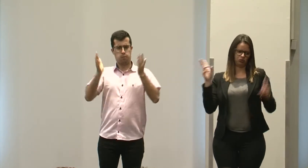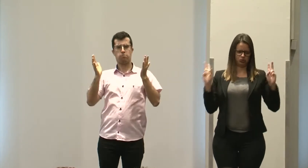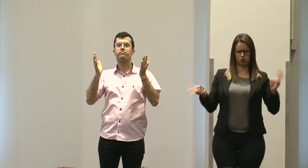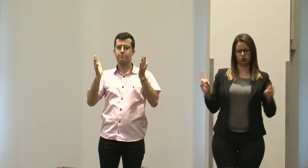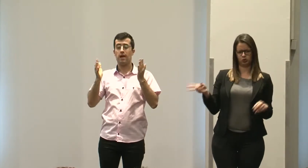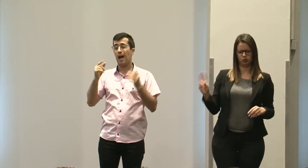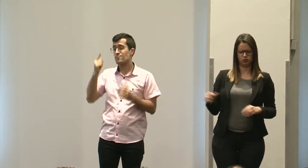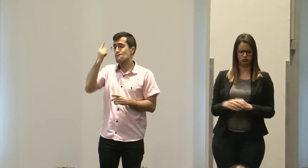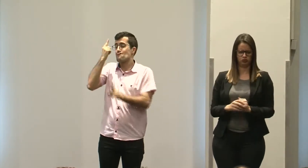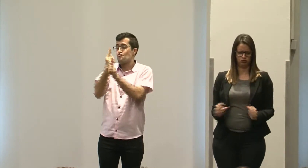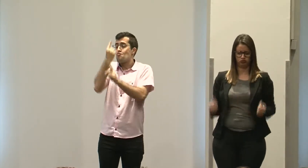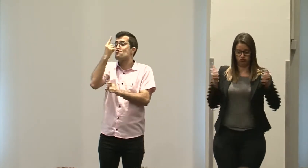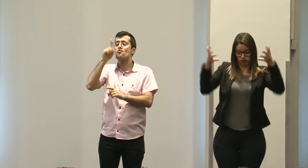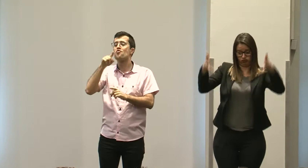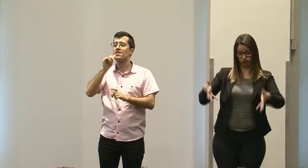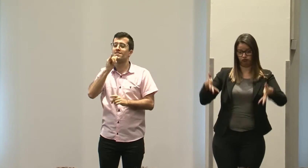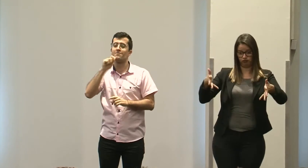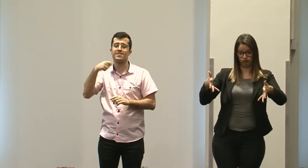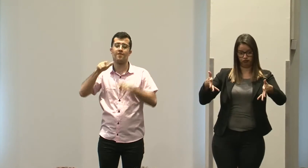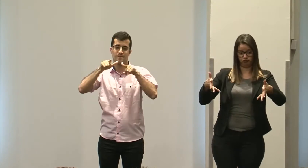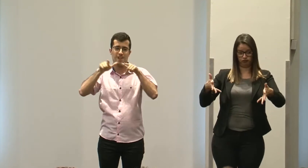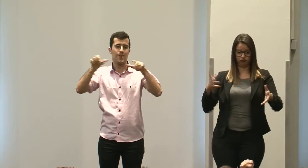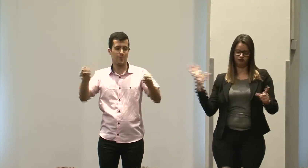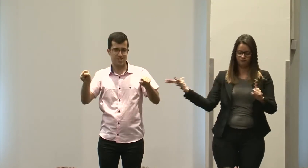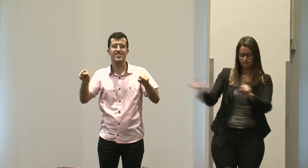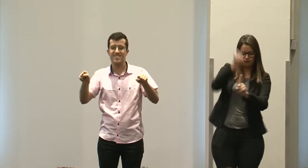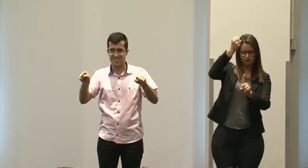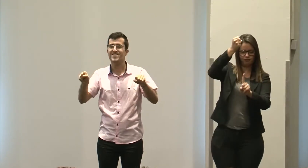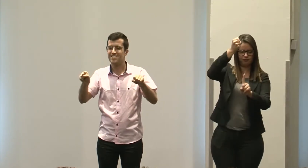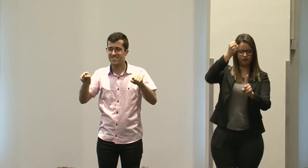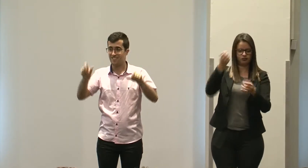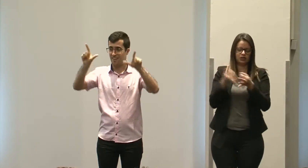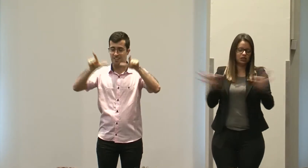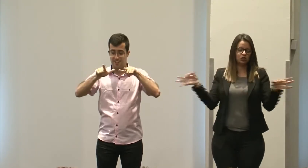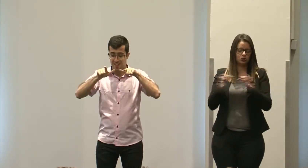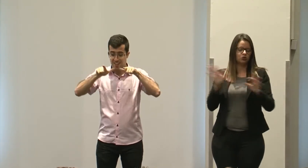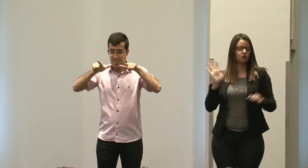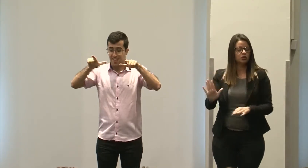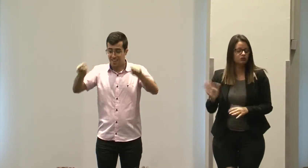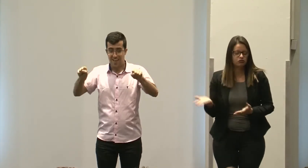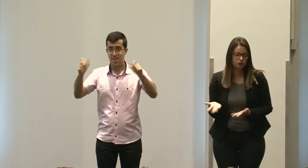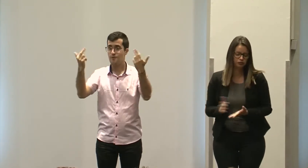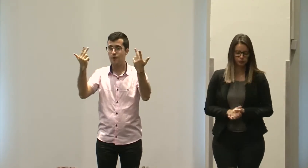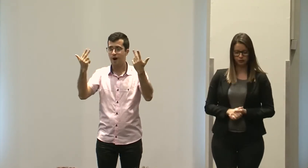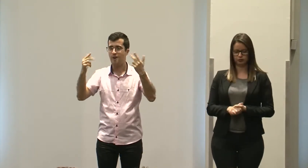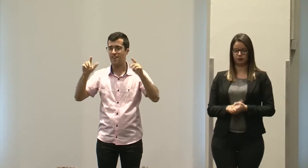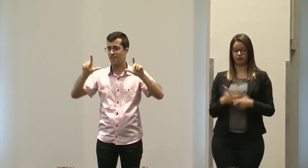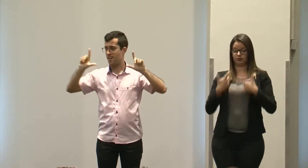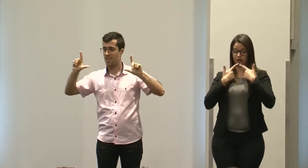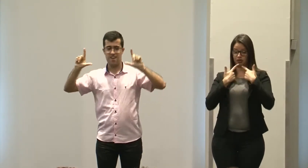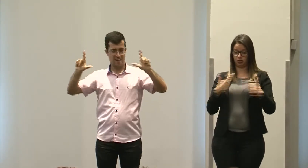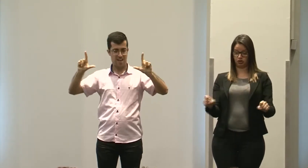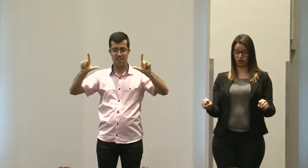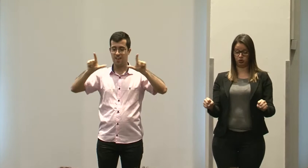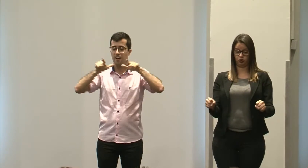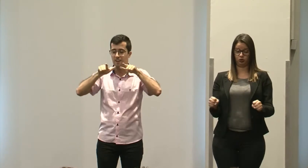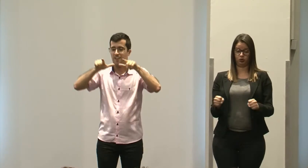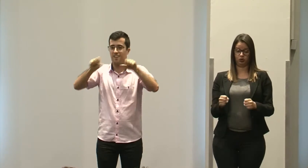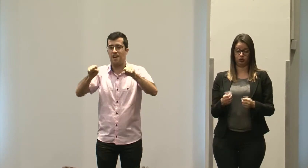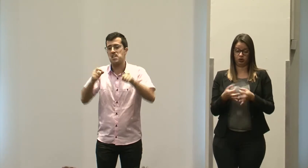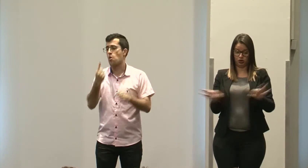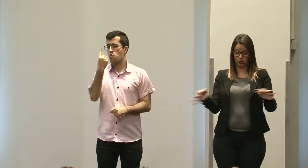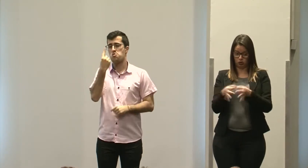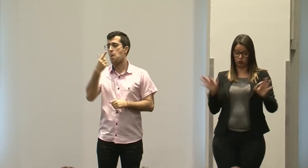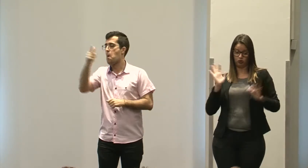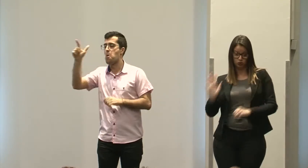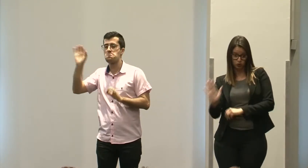É natural sinalizarmos com uma mão só, muitas vezes, o sinal datilológico. Mas existem alguns sinais que nós utilizamos as